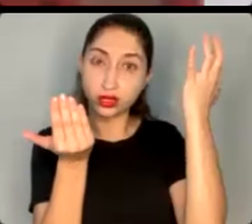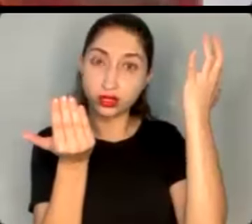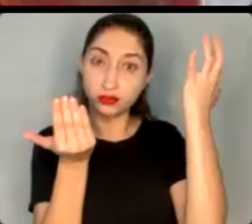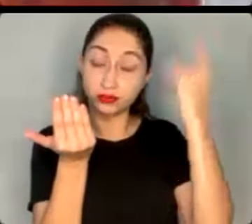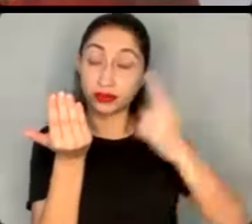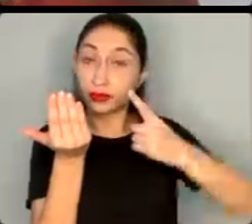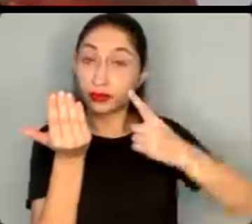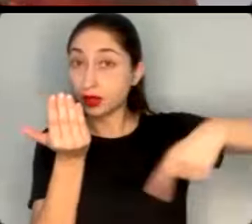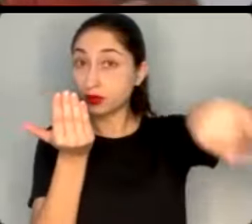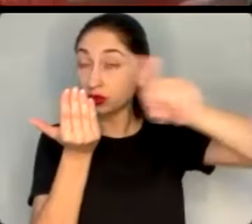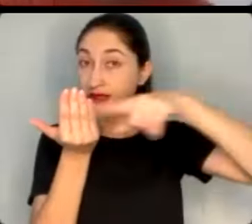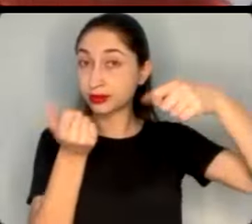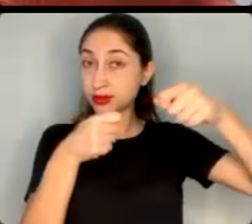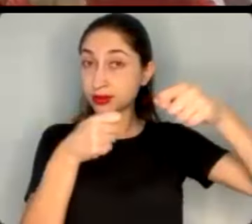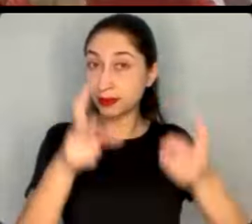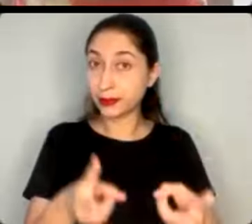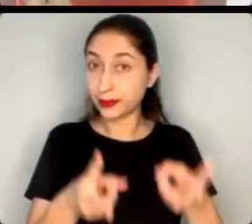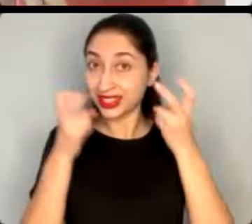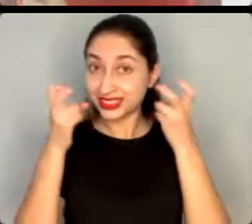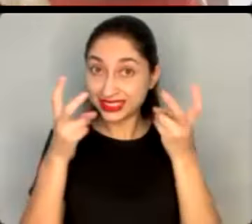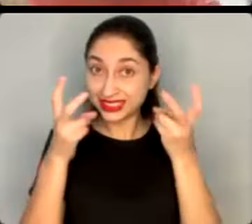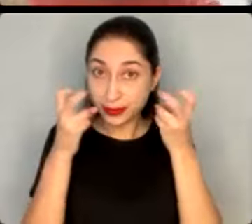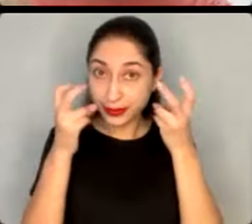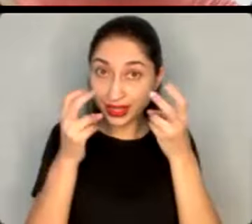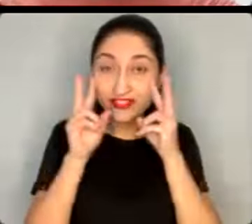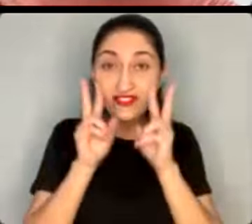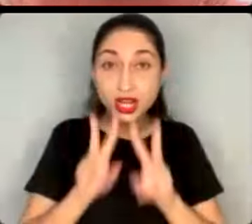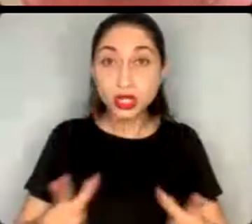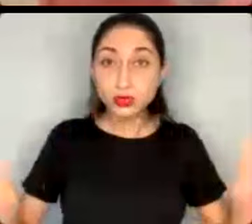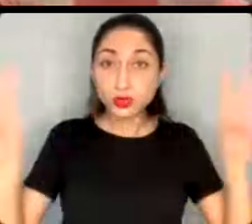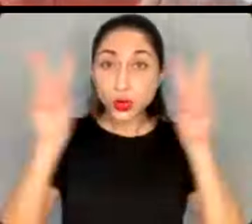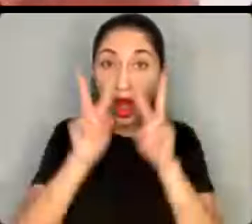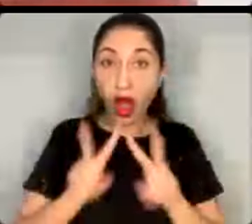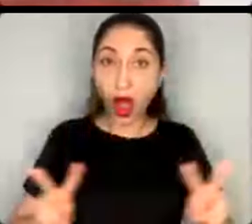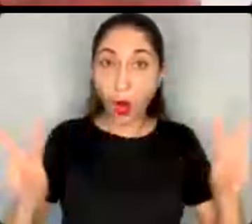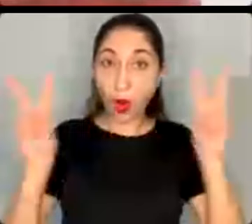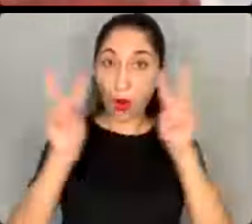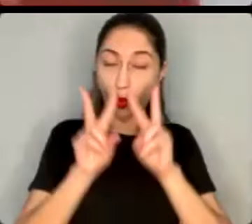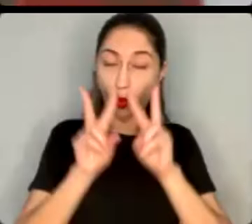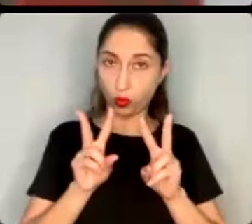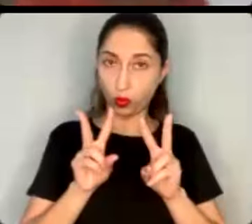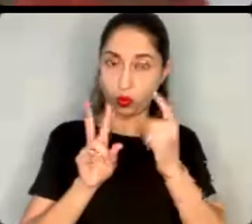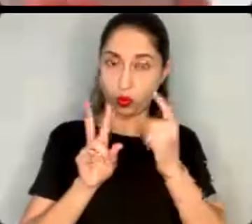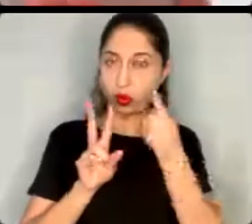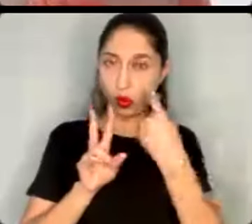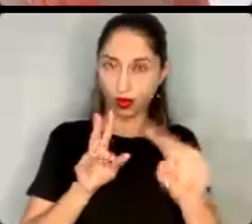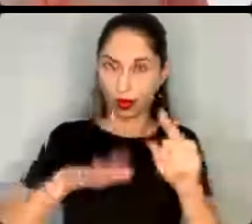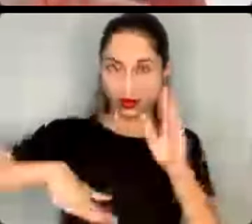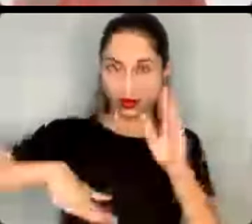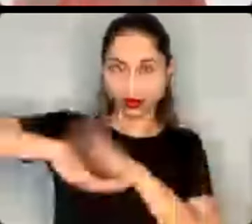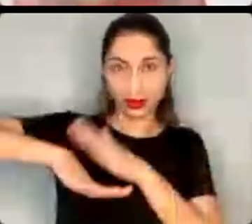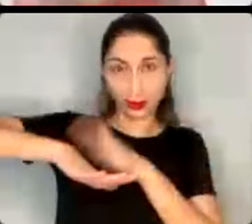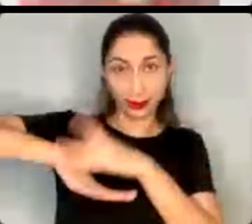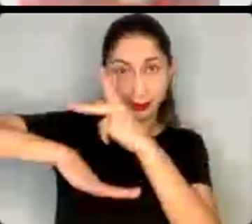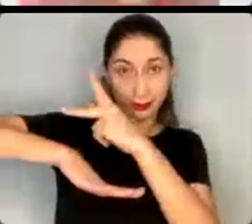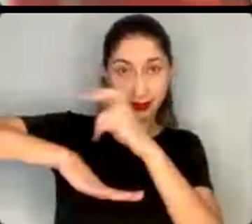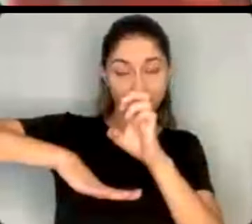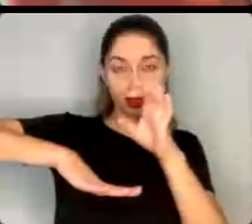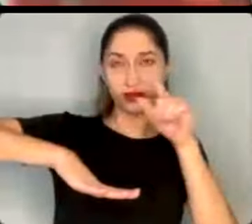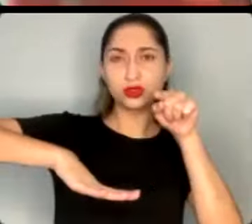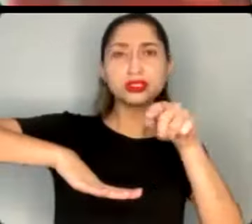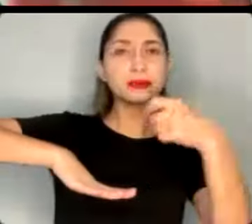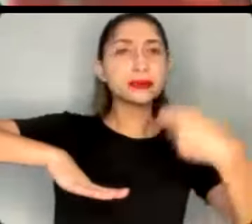você perceba, visualize assim de fora, imagine os ossos do seu pé e procure